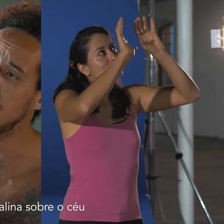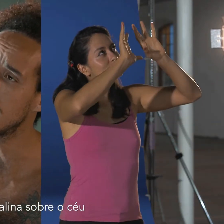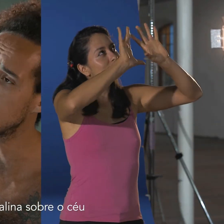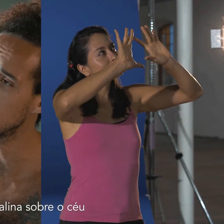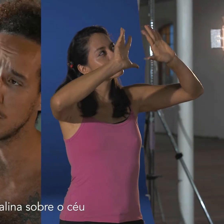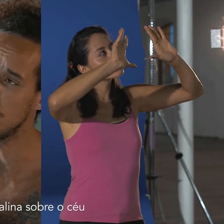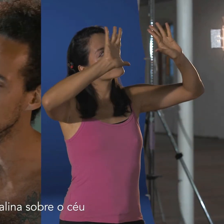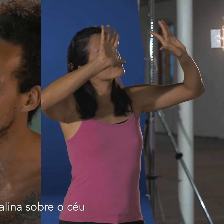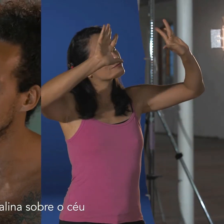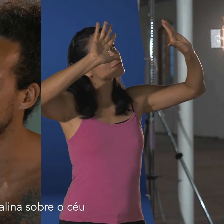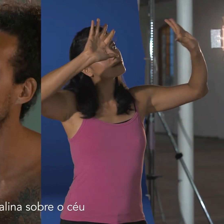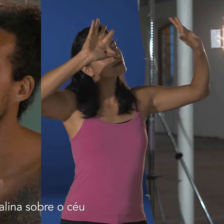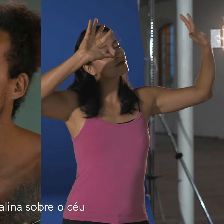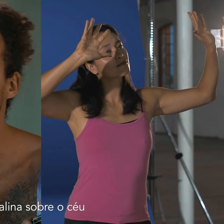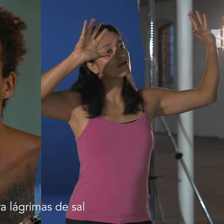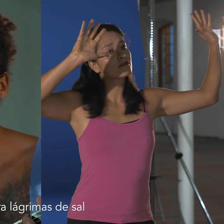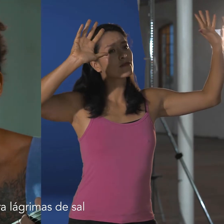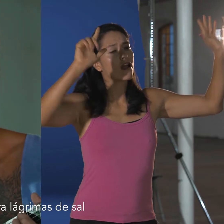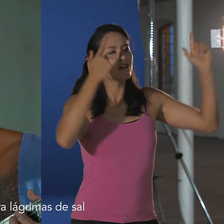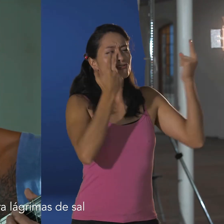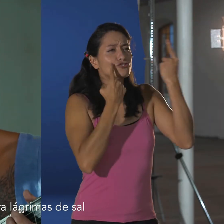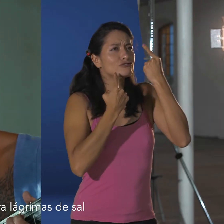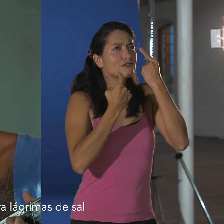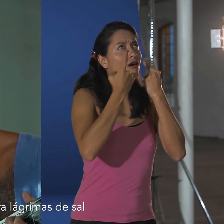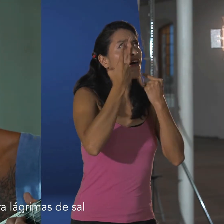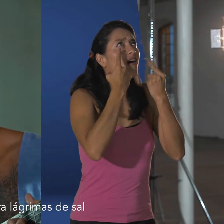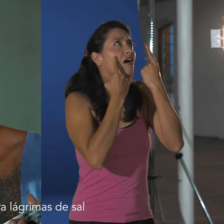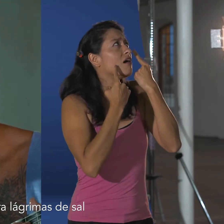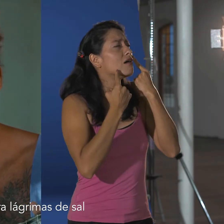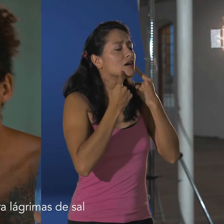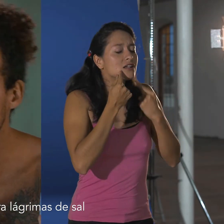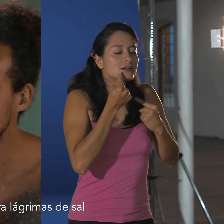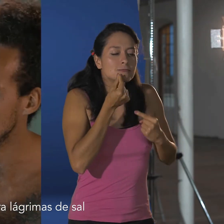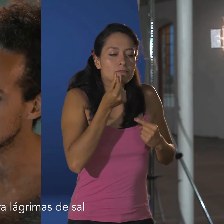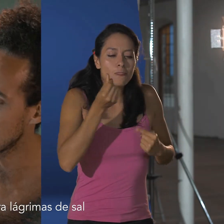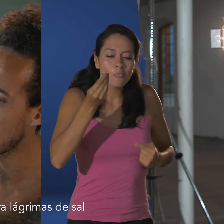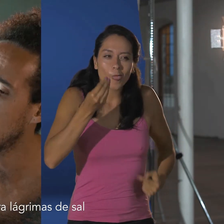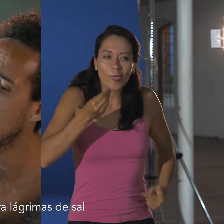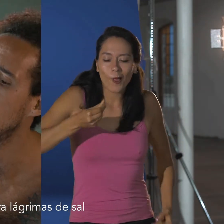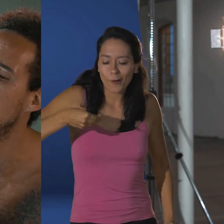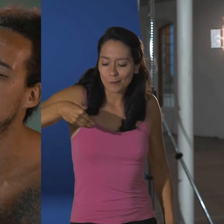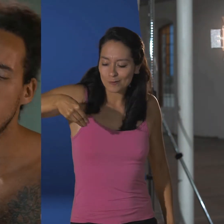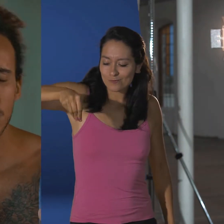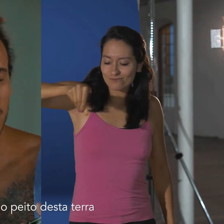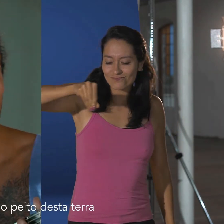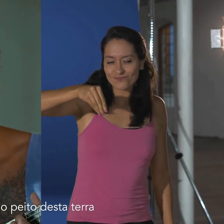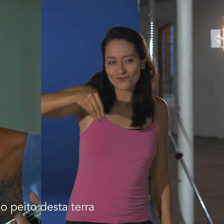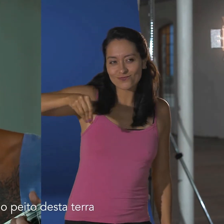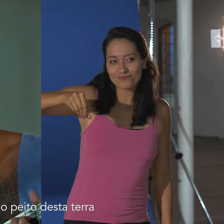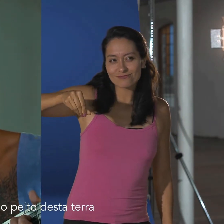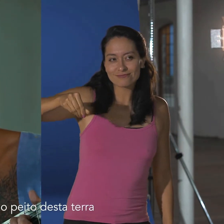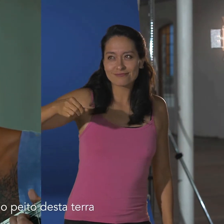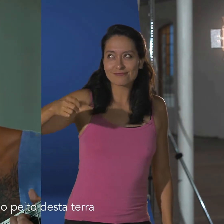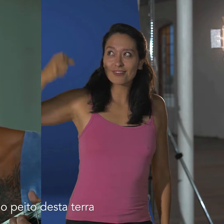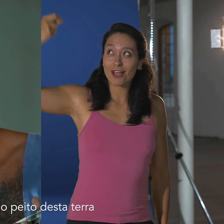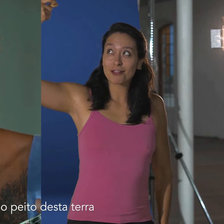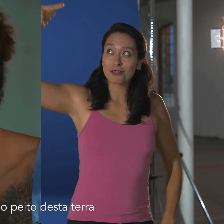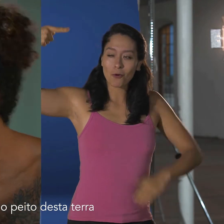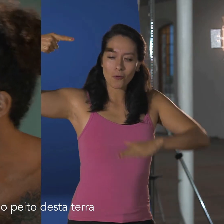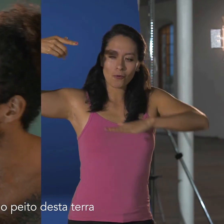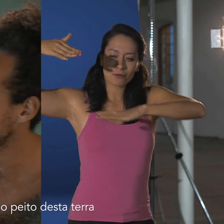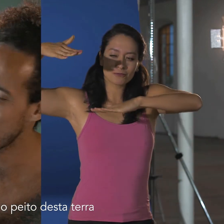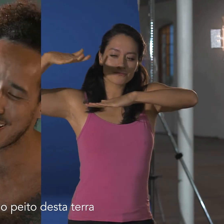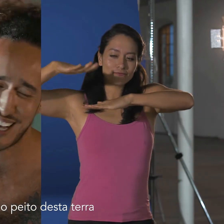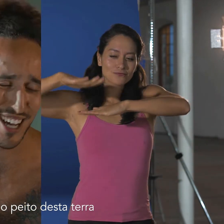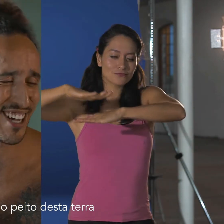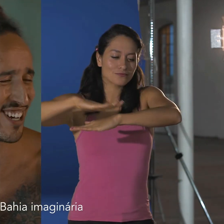cristalino sobre o céu, chora lágrimas de sal, dor do peito